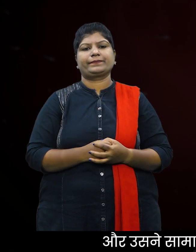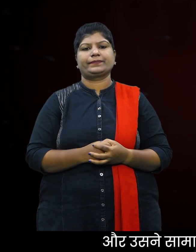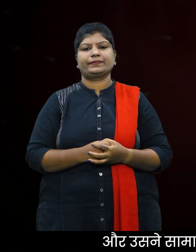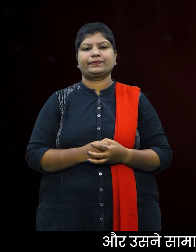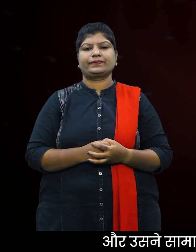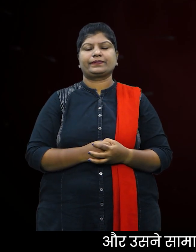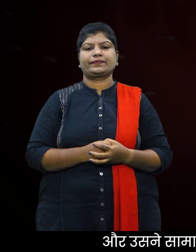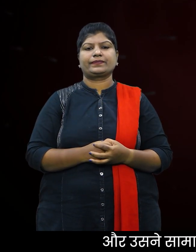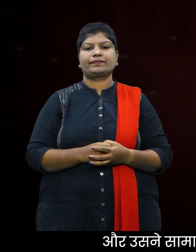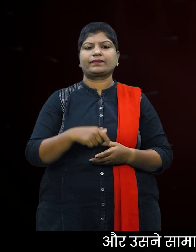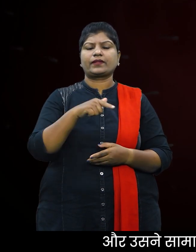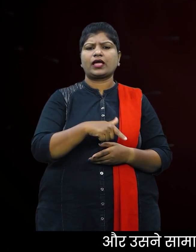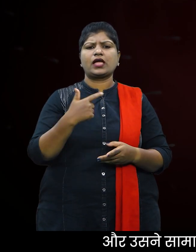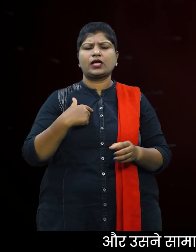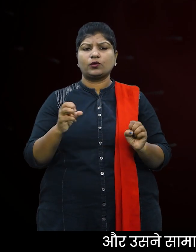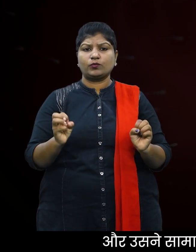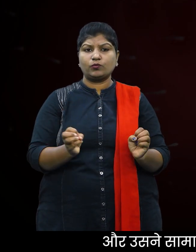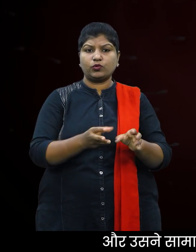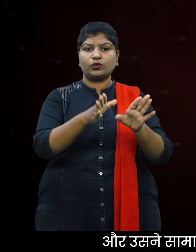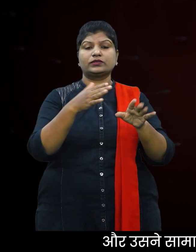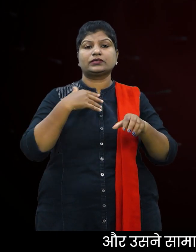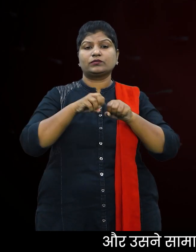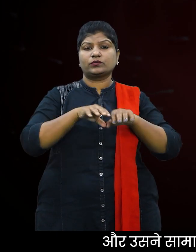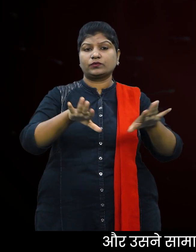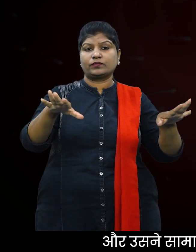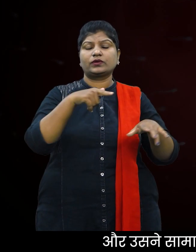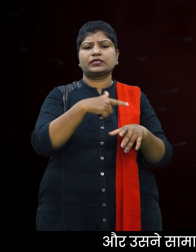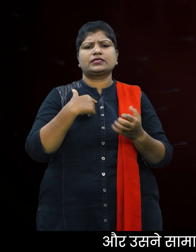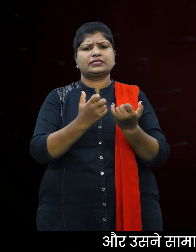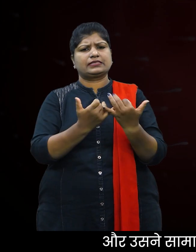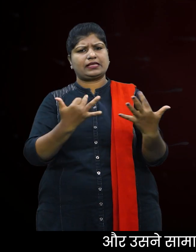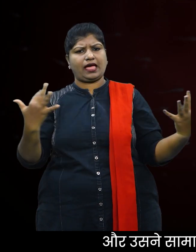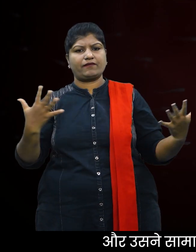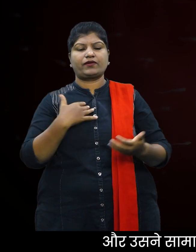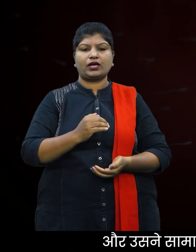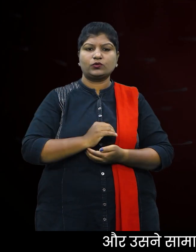और उसने सामान्य यौन माध्यम से कई संतानें पैदा की।